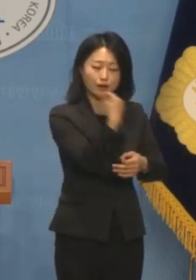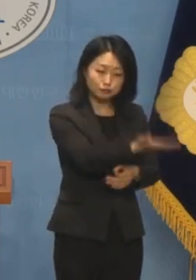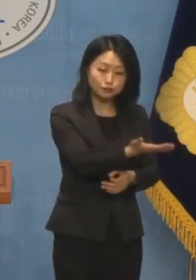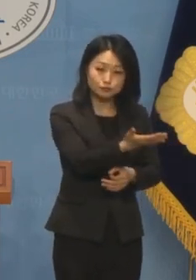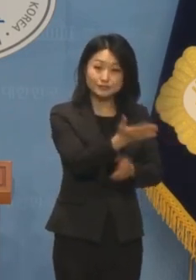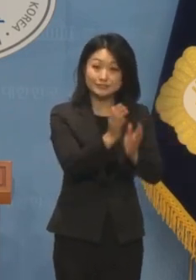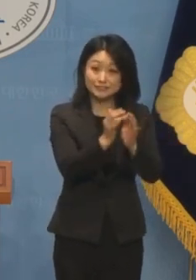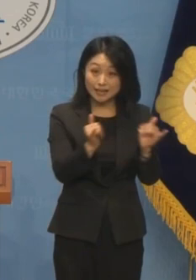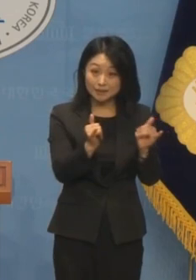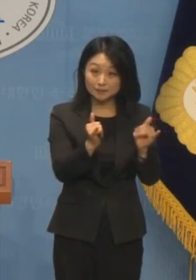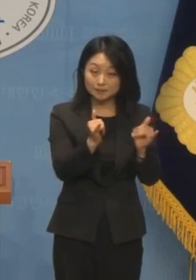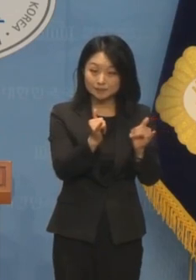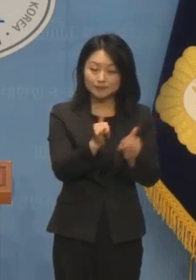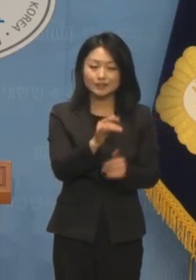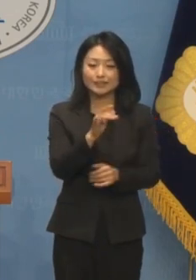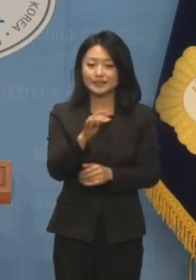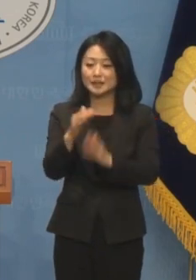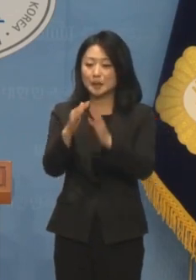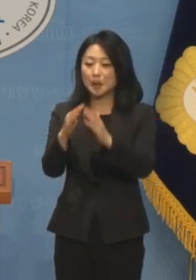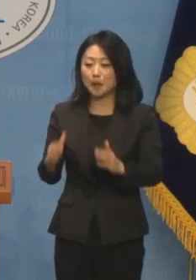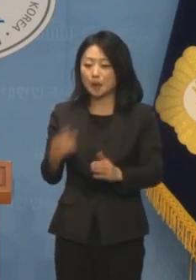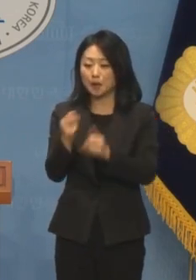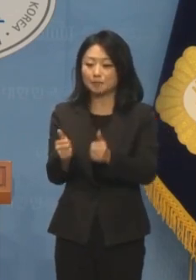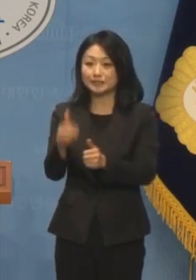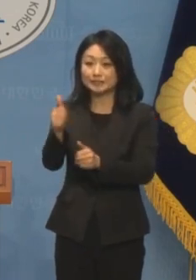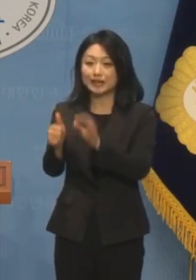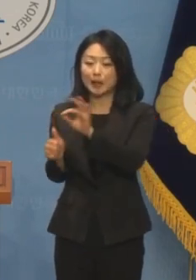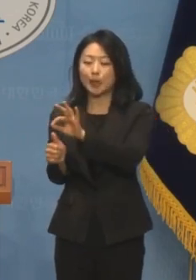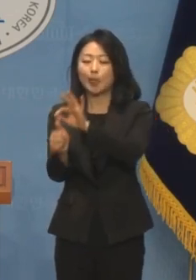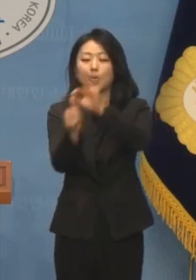인물을 서울중앙지검장으로 임명했다는 겁니다.